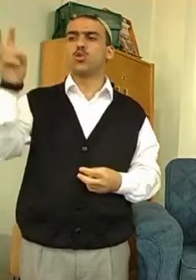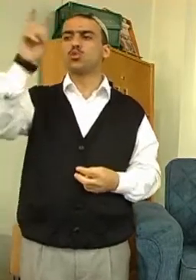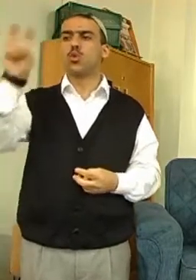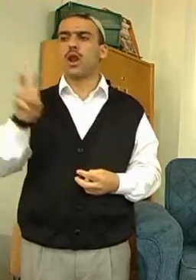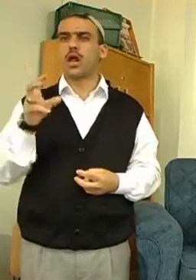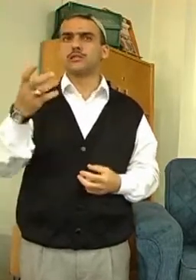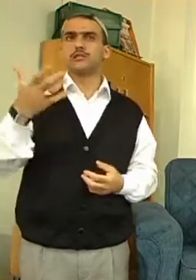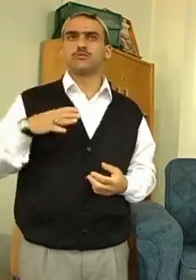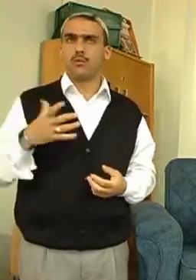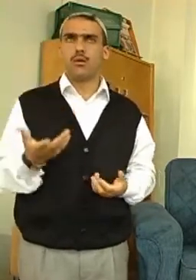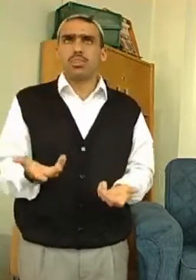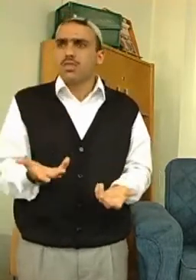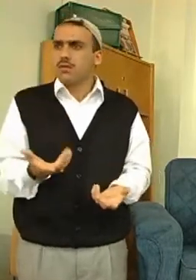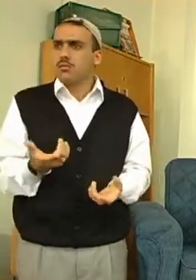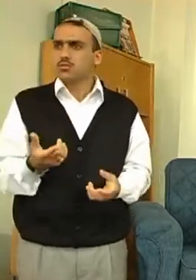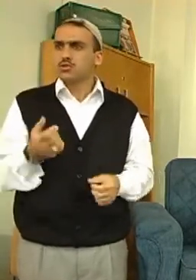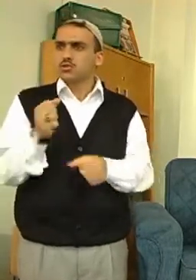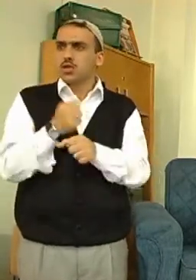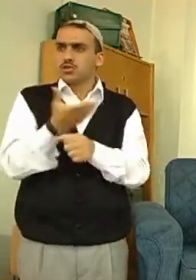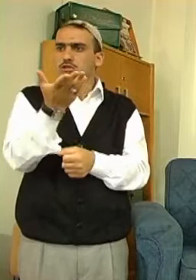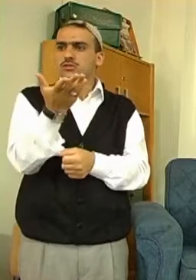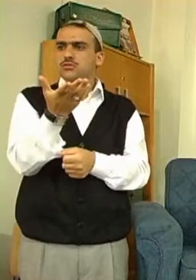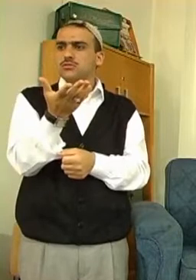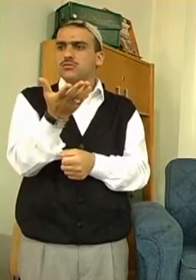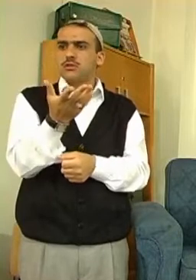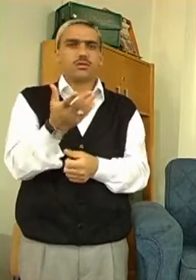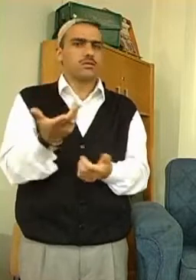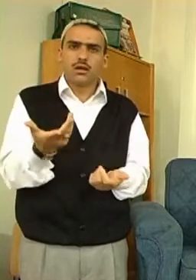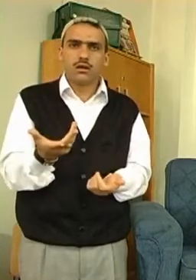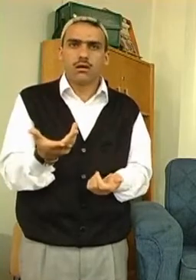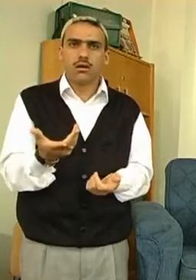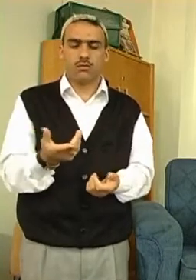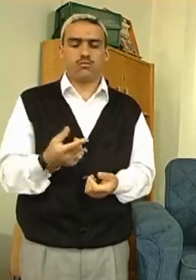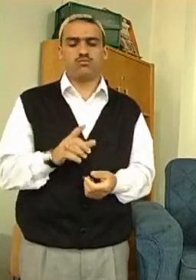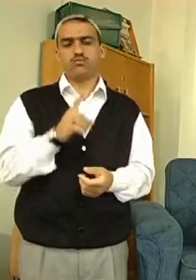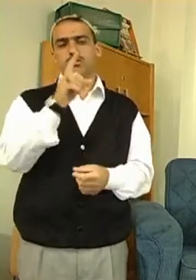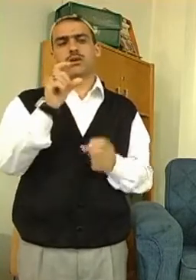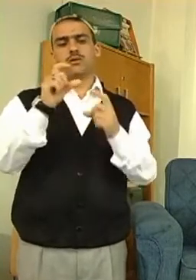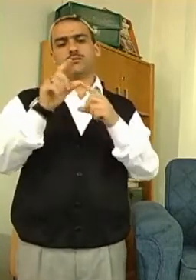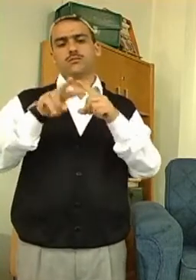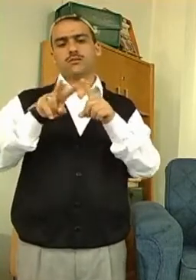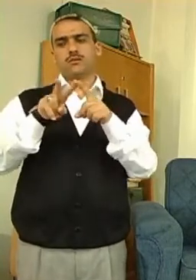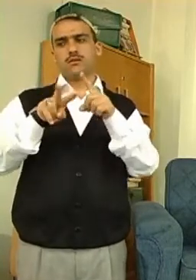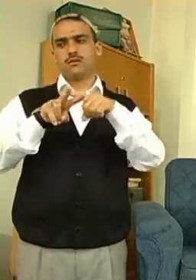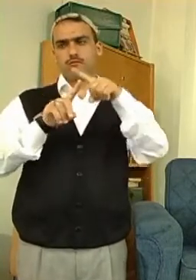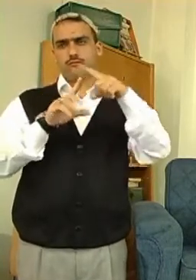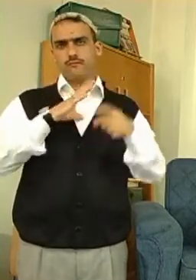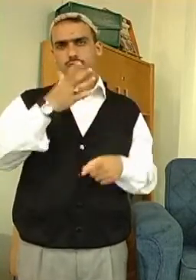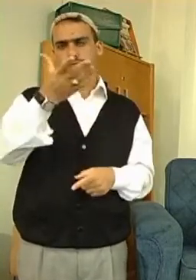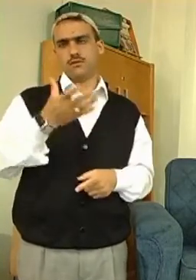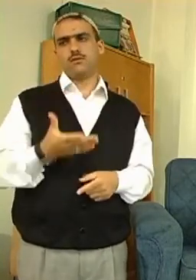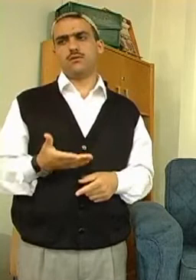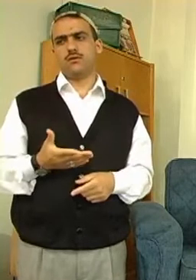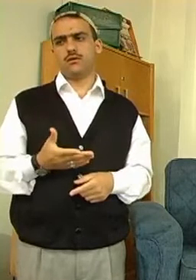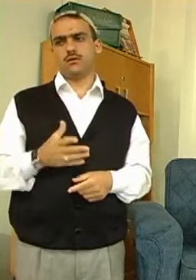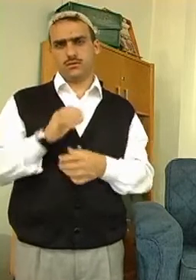misaller. Ya insanın değeri de maddesiyle ölçülmüyor yani. İnsan da hangi demir